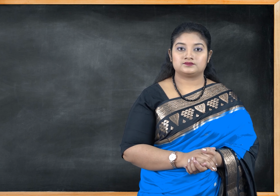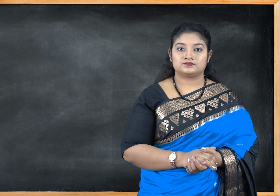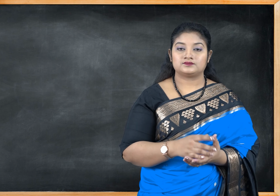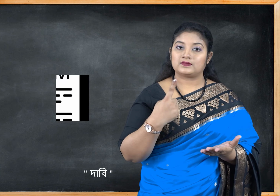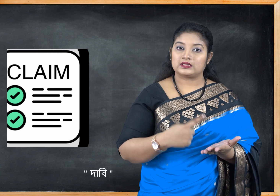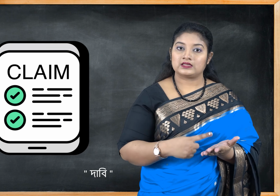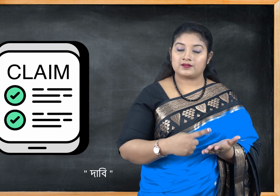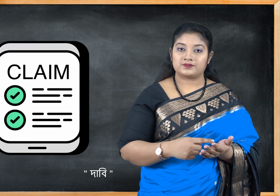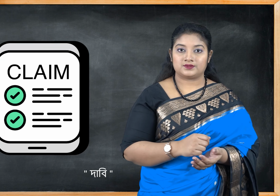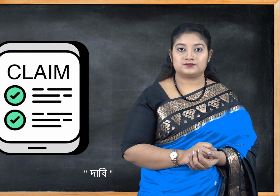দাবি,